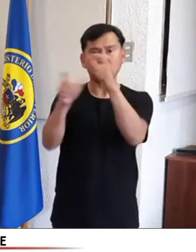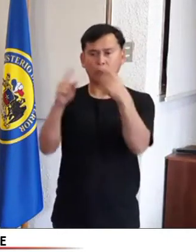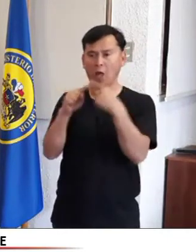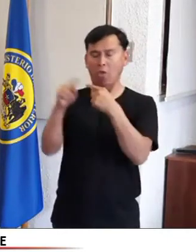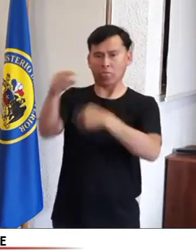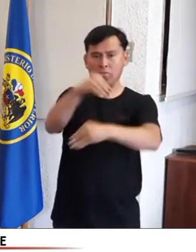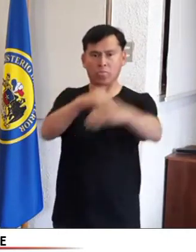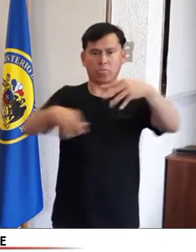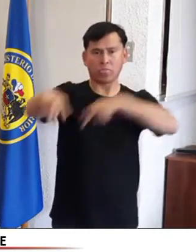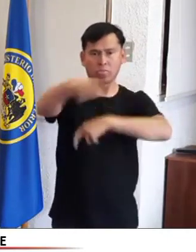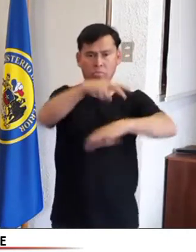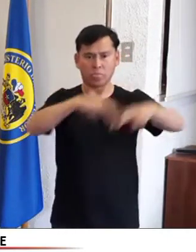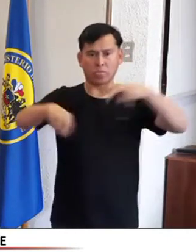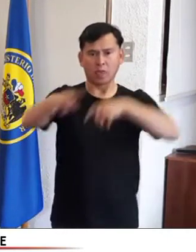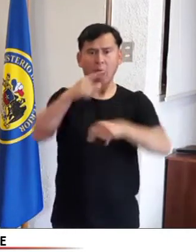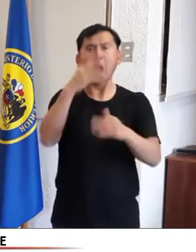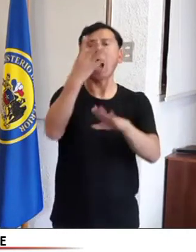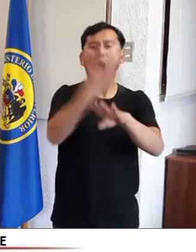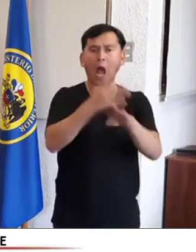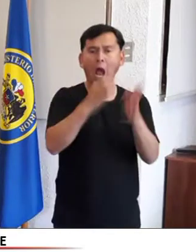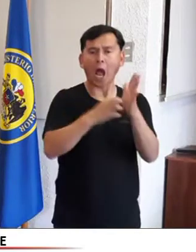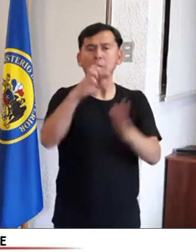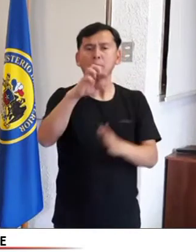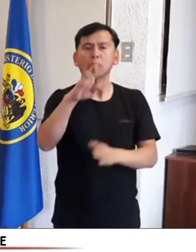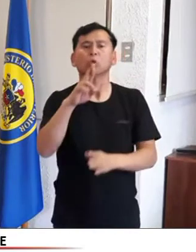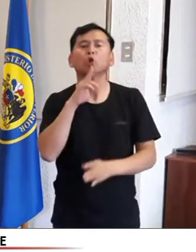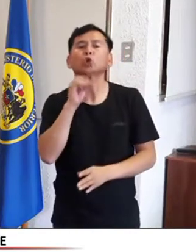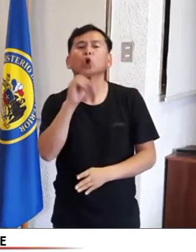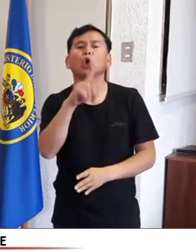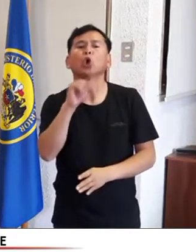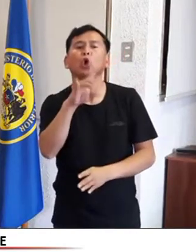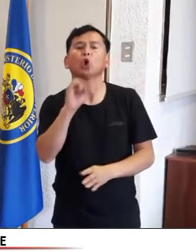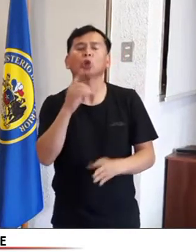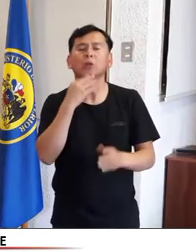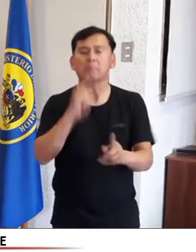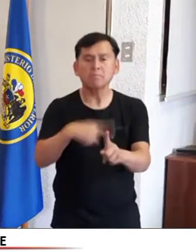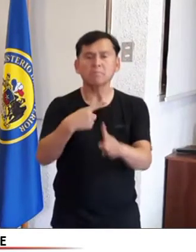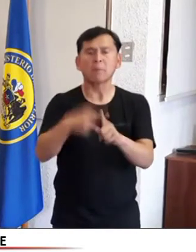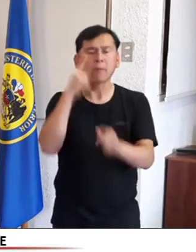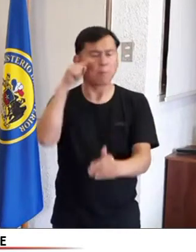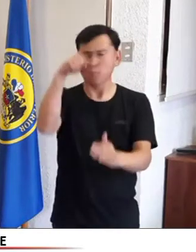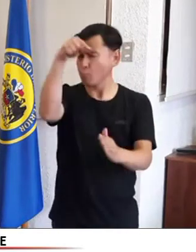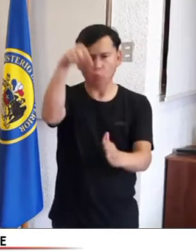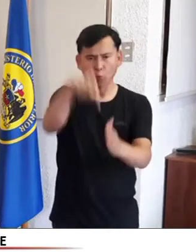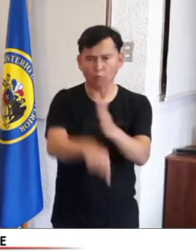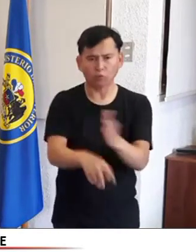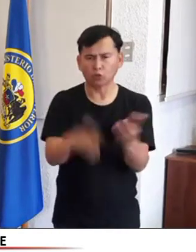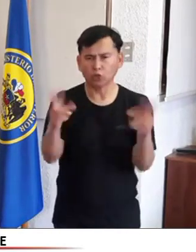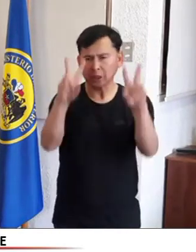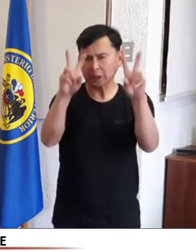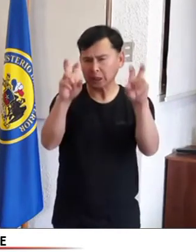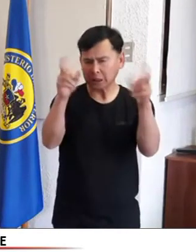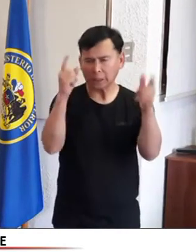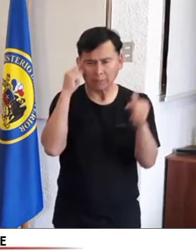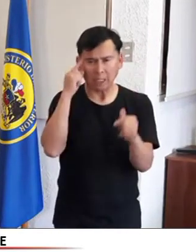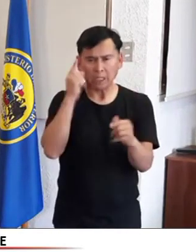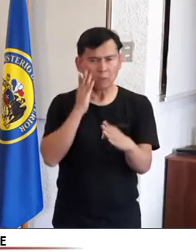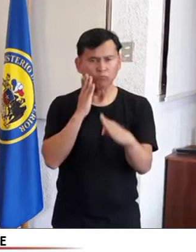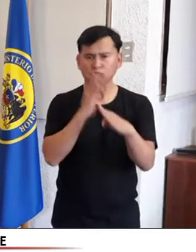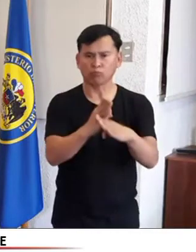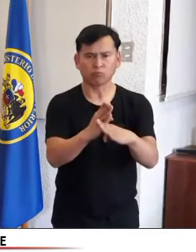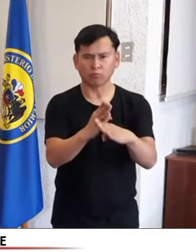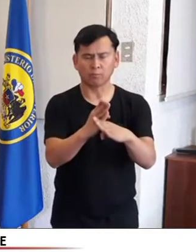ello nos han hecho llegar un protocolo, esperamos que así se cumpla. También podemos profundizarlo respecto de